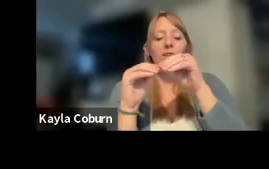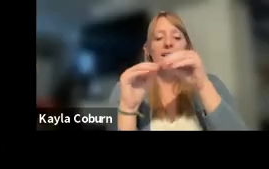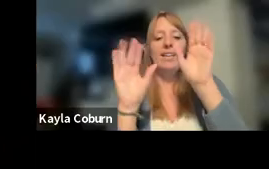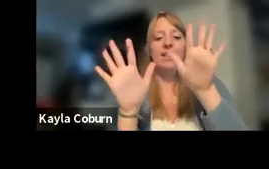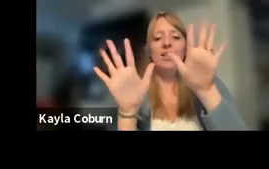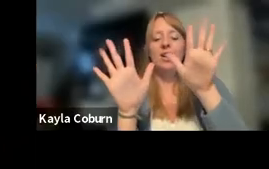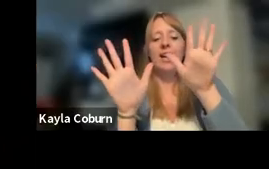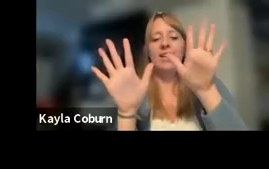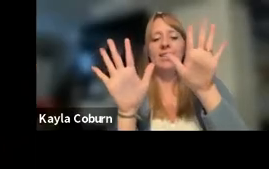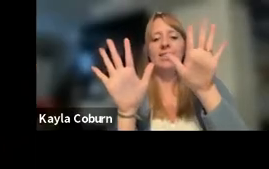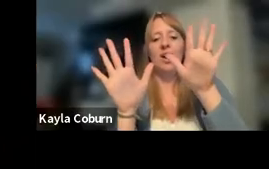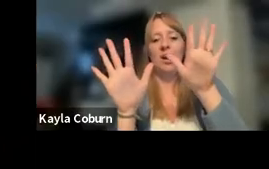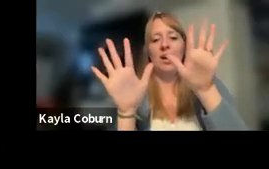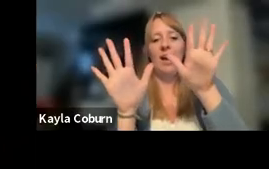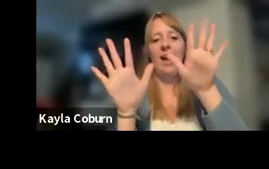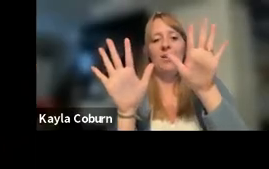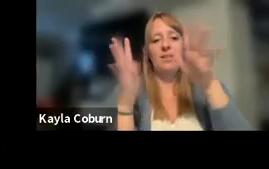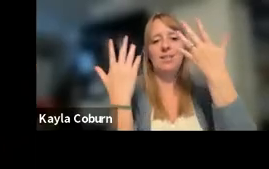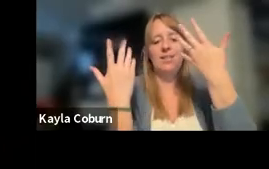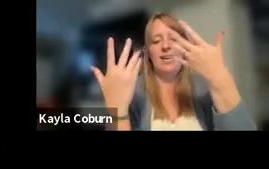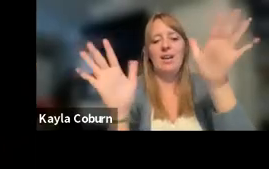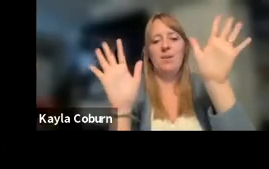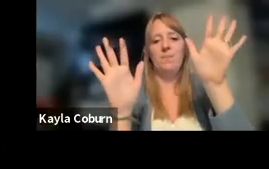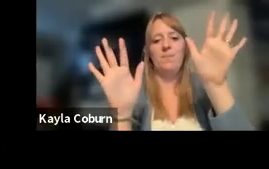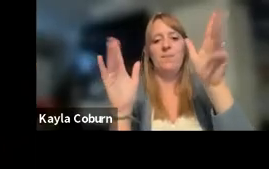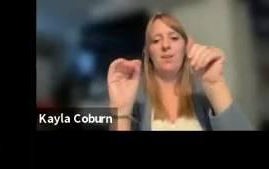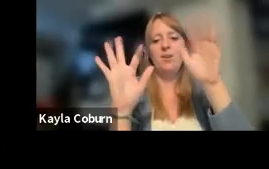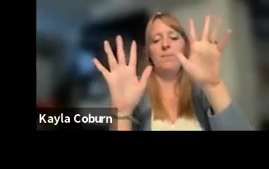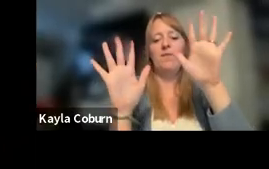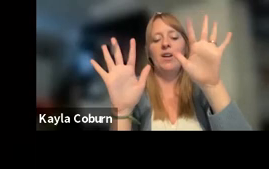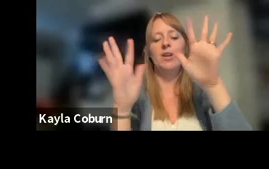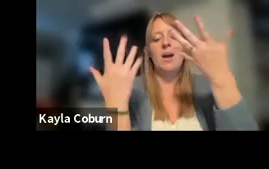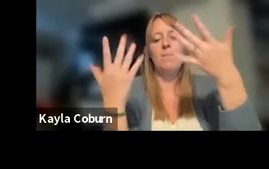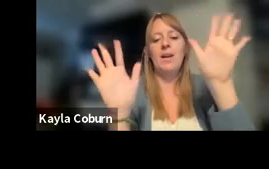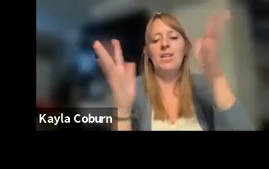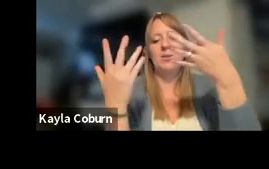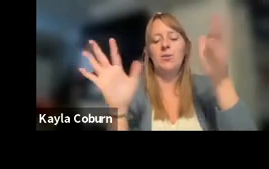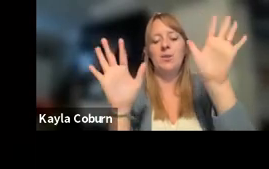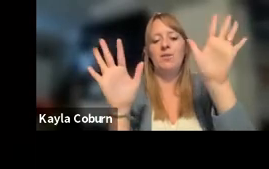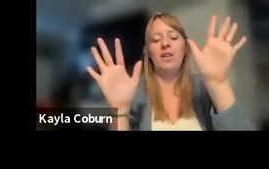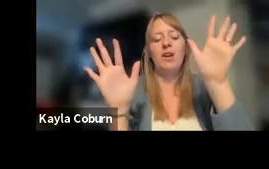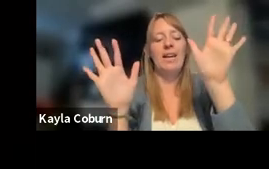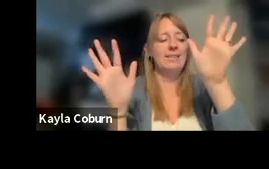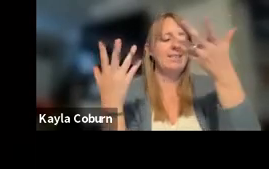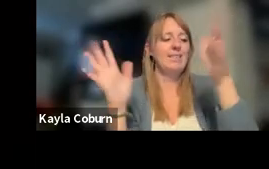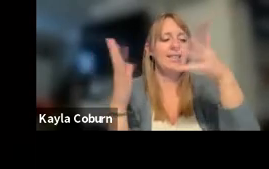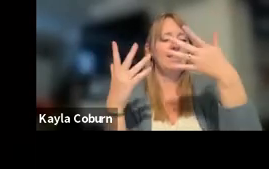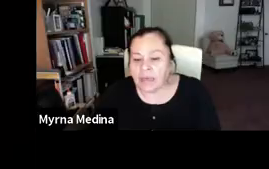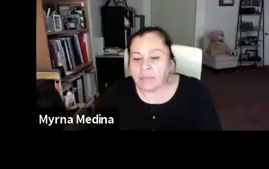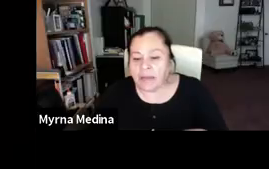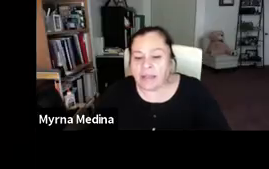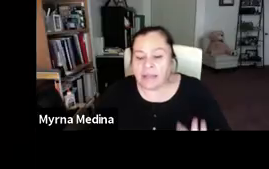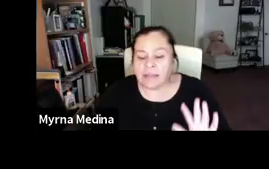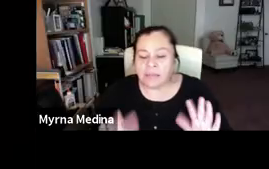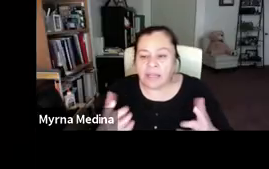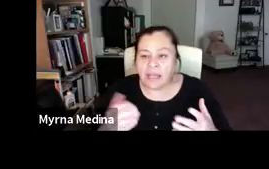For all done, your hands are out, your fingers are up, and you flick your hands.